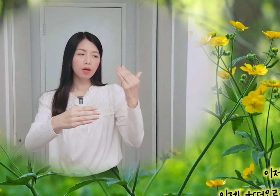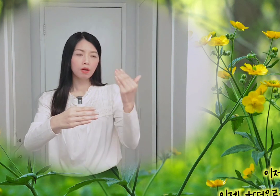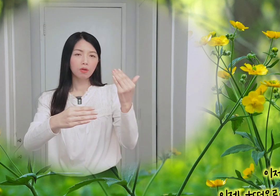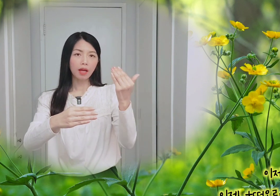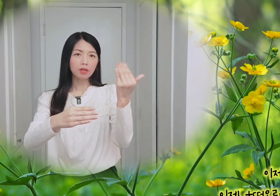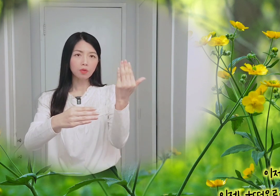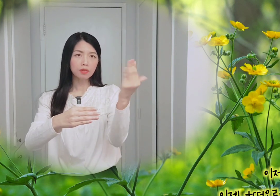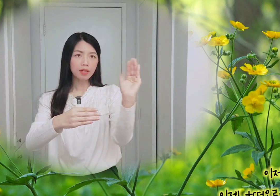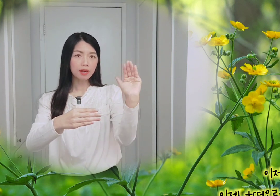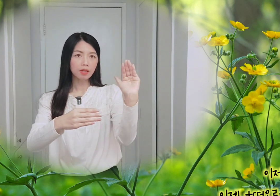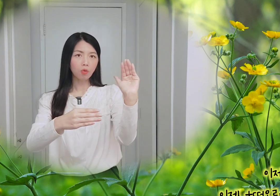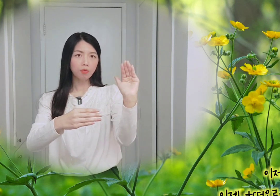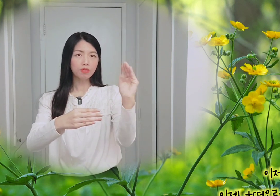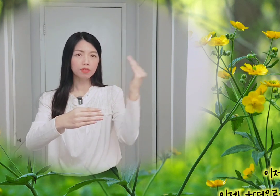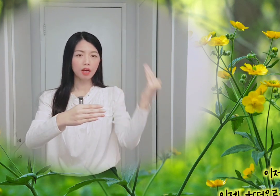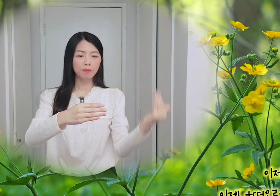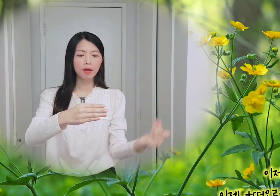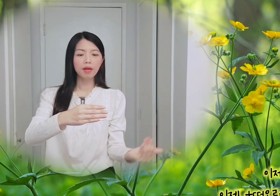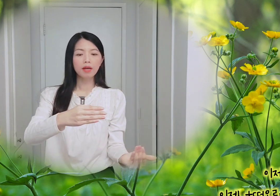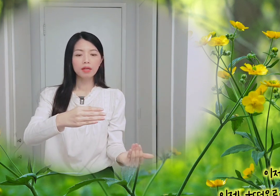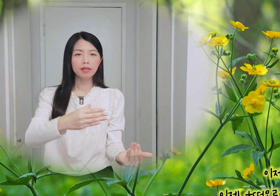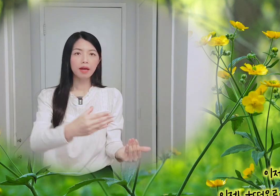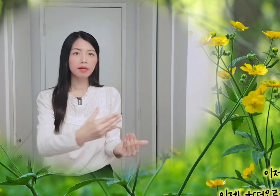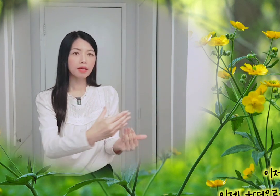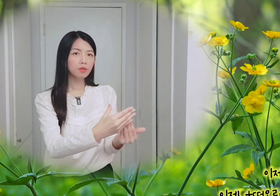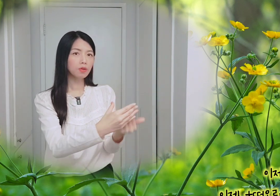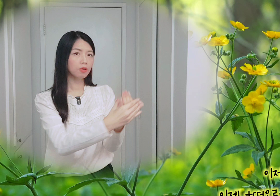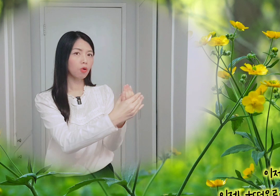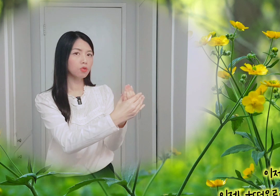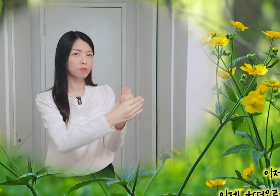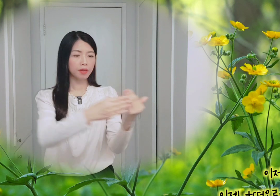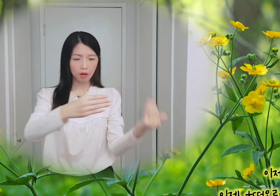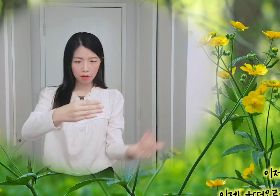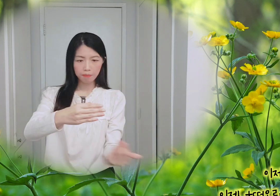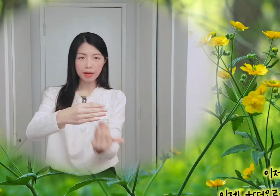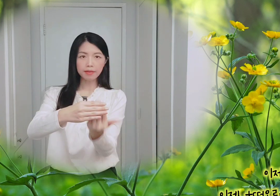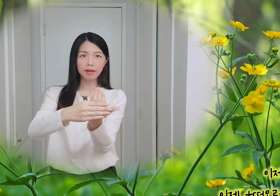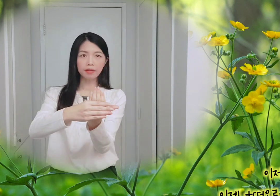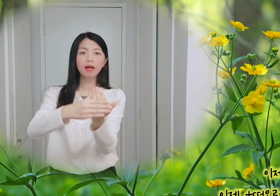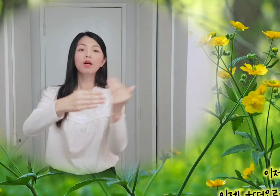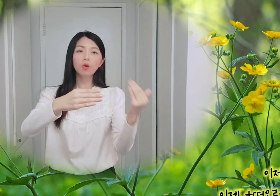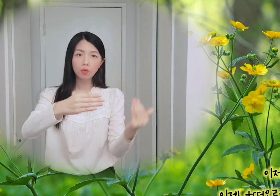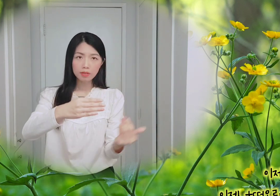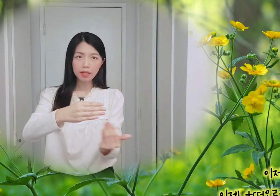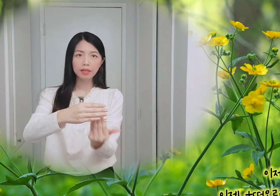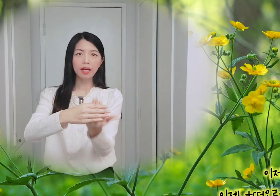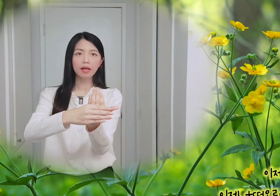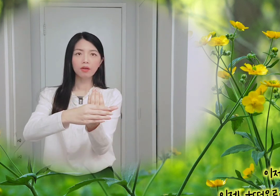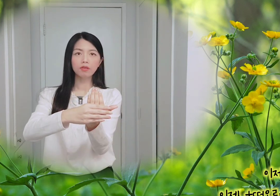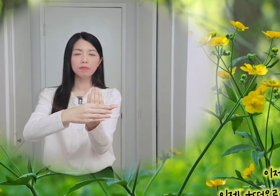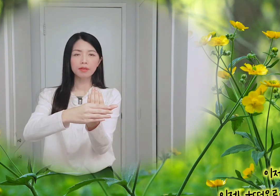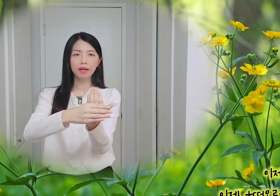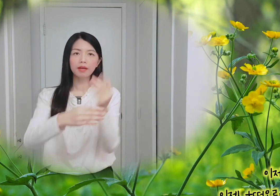벌려주시고 다른 손은 살짝 이렇게 오므려 주신 다음에 이 사이에 손을 넣어주시면 돼요. 발생하다 혹은